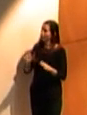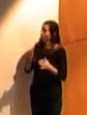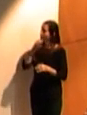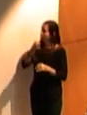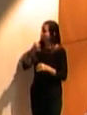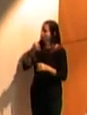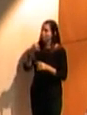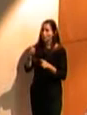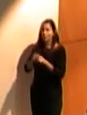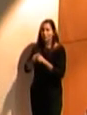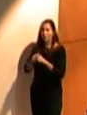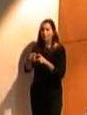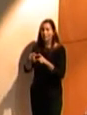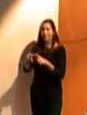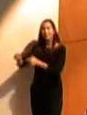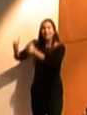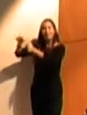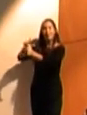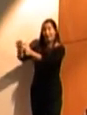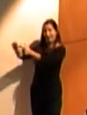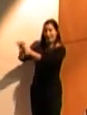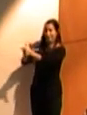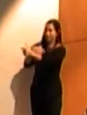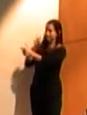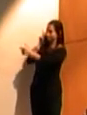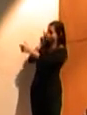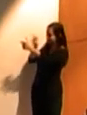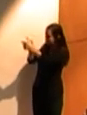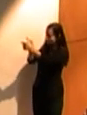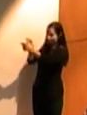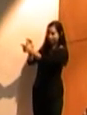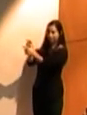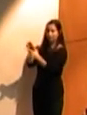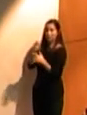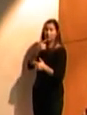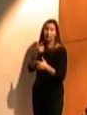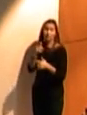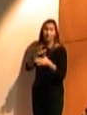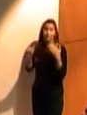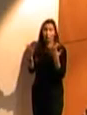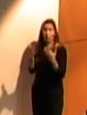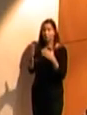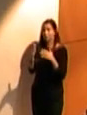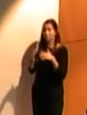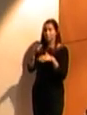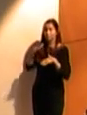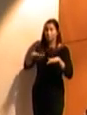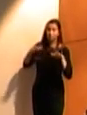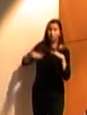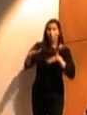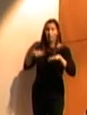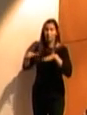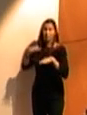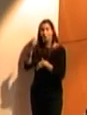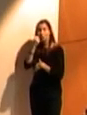se confronter à l'existant. Et l'idée, c'est de venir ressentir les espaces. Donc on fait ce qu'on appelle des déambulations sensorielles. En ville, où on